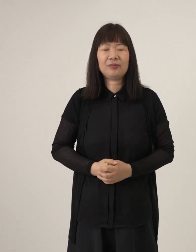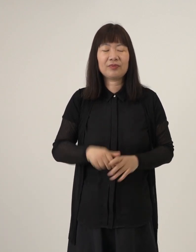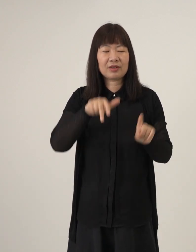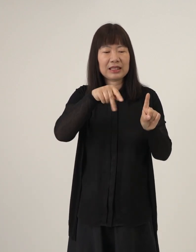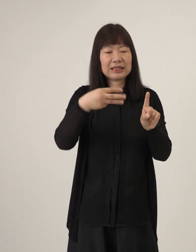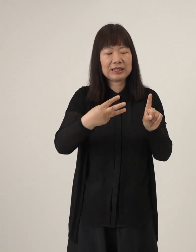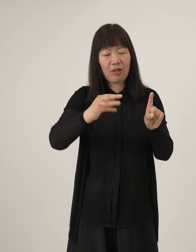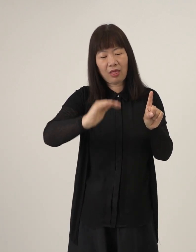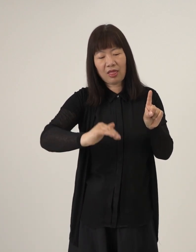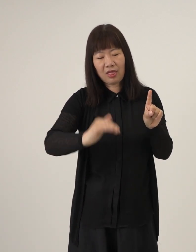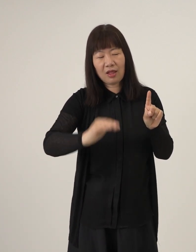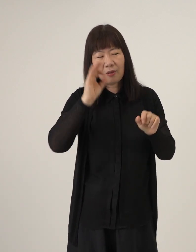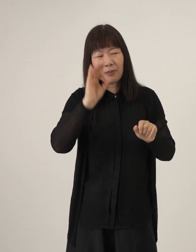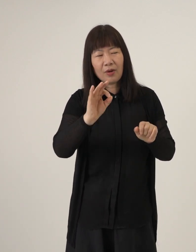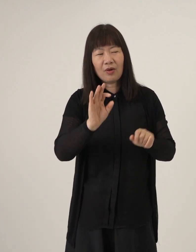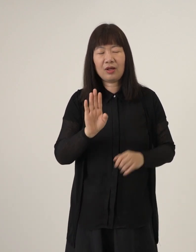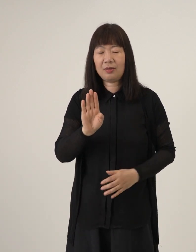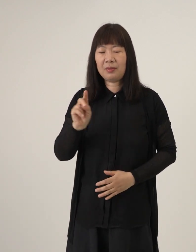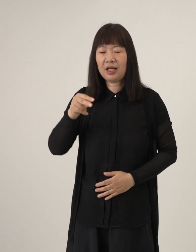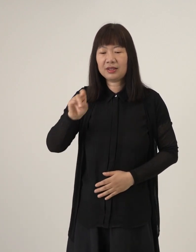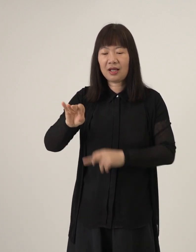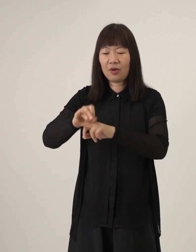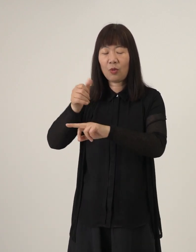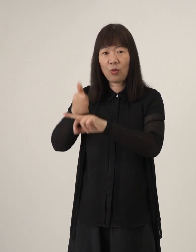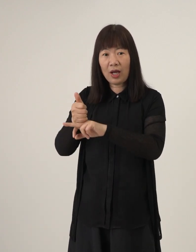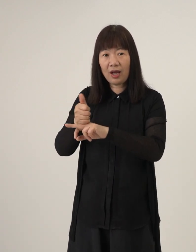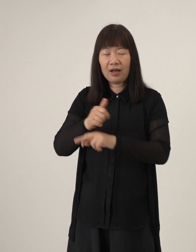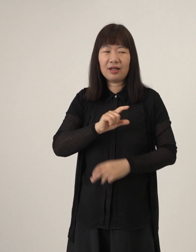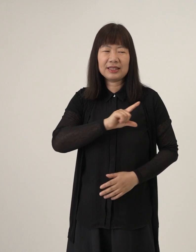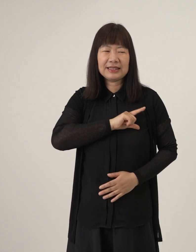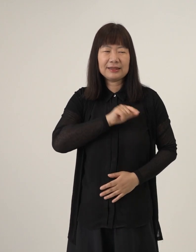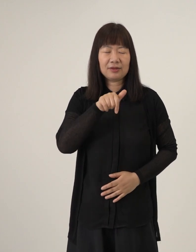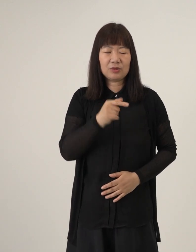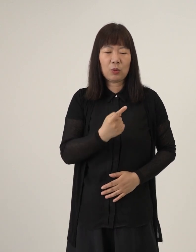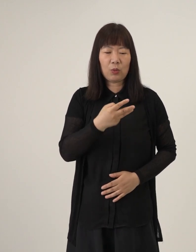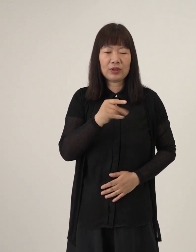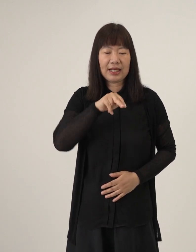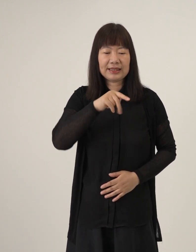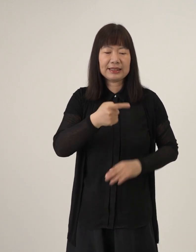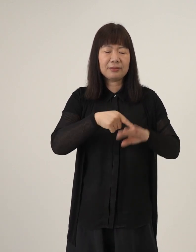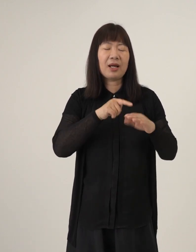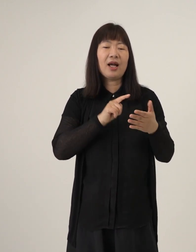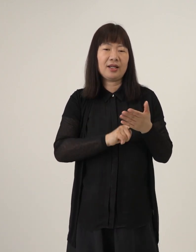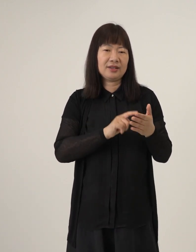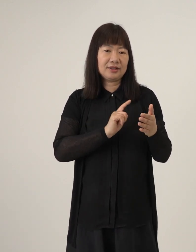1절 하반절에 바사 왕 고레스의 마음을 어떻게 하셨어요?